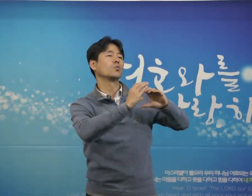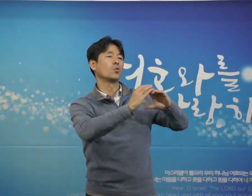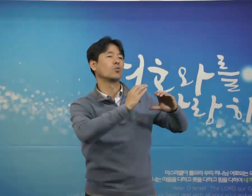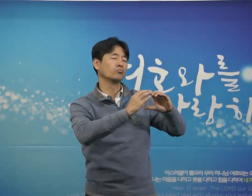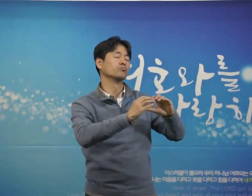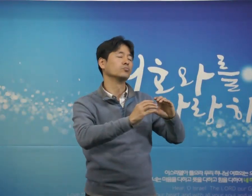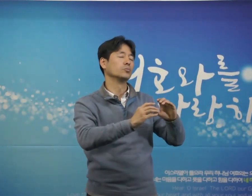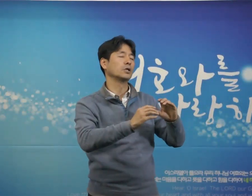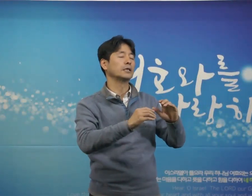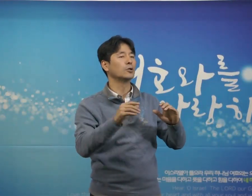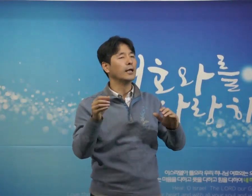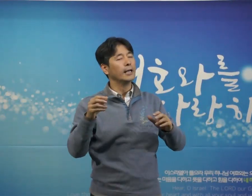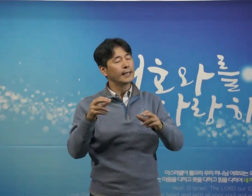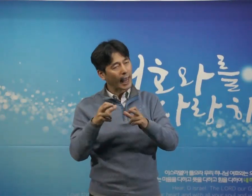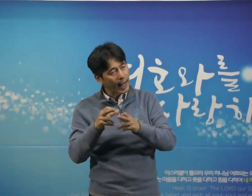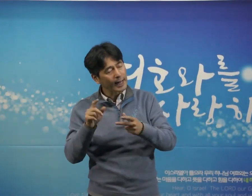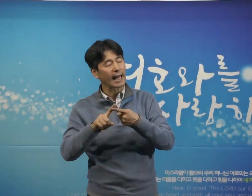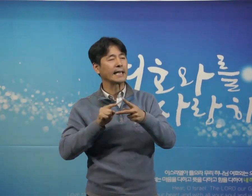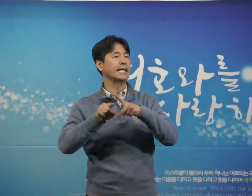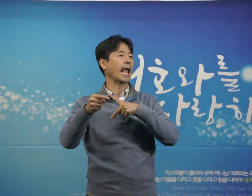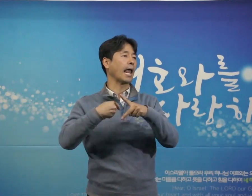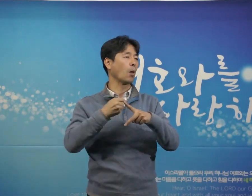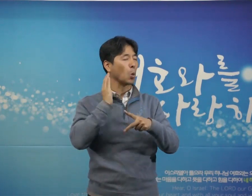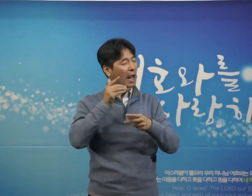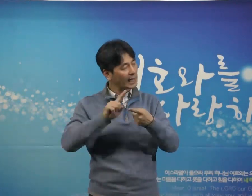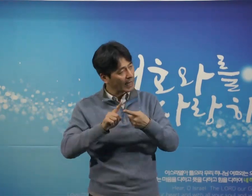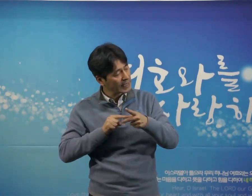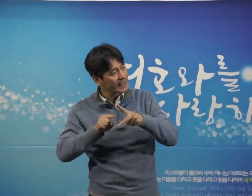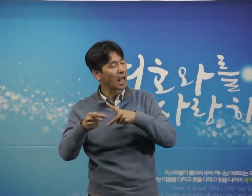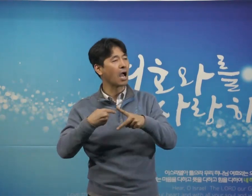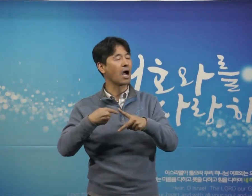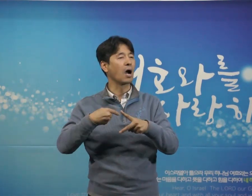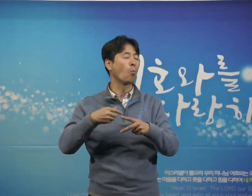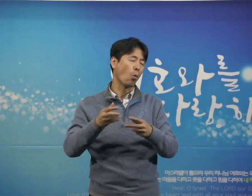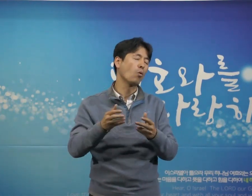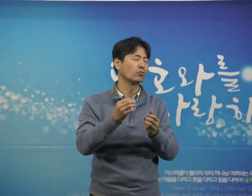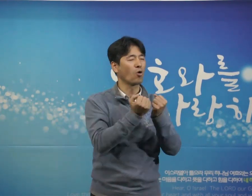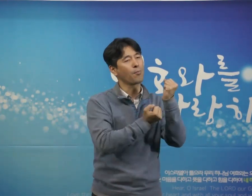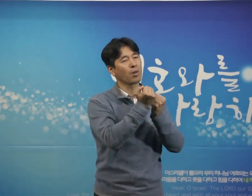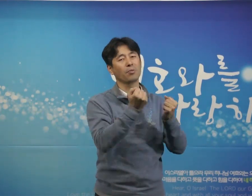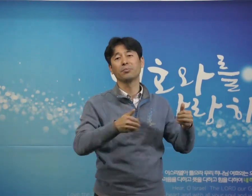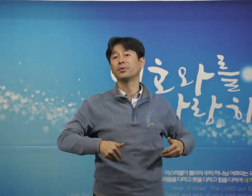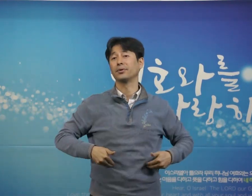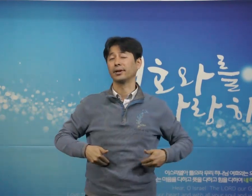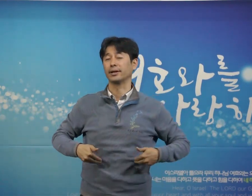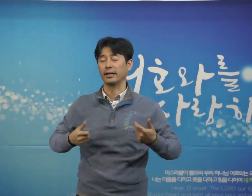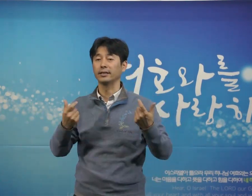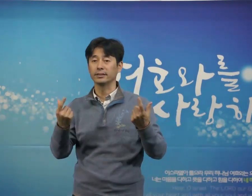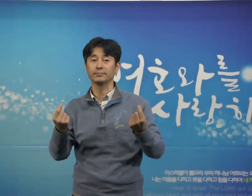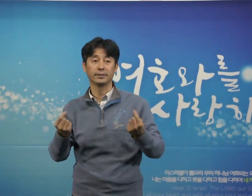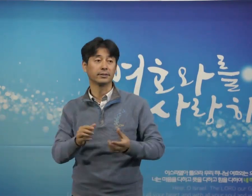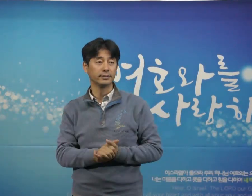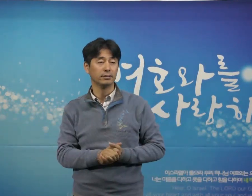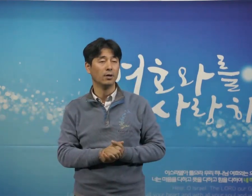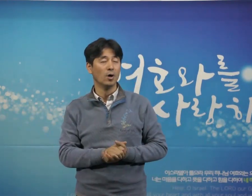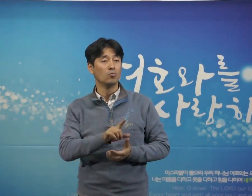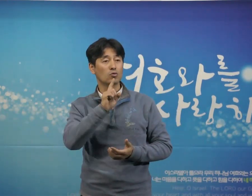사이에 소통의 통로가 되어서 장애인에 대한 이해, 농인에 대한 이해를 많이 설명하고